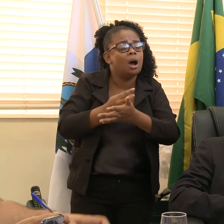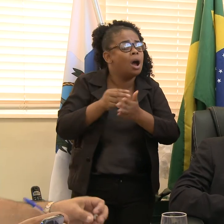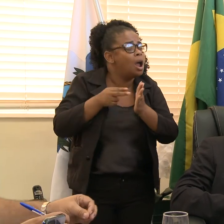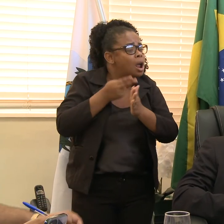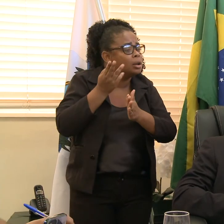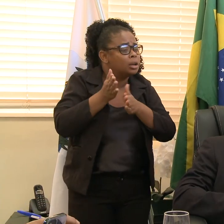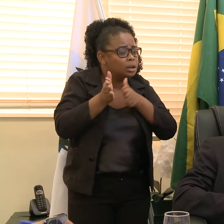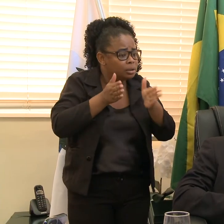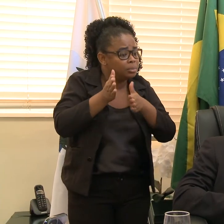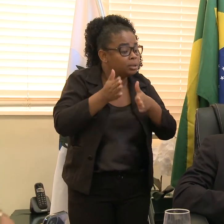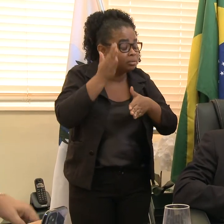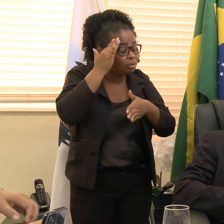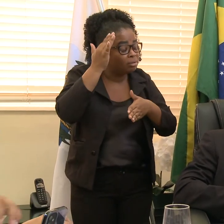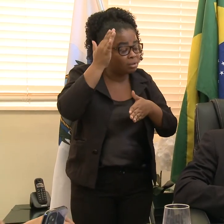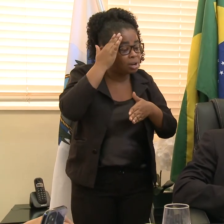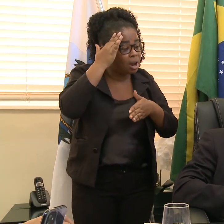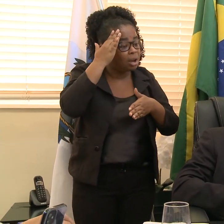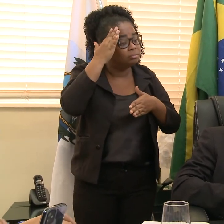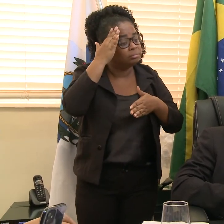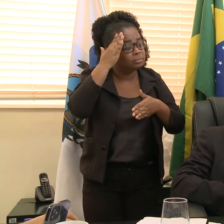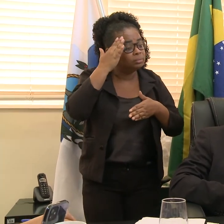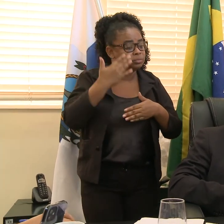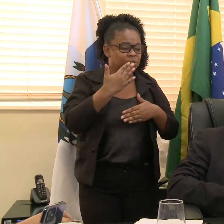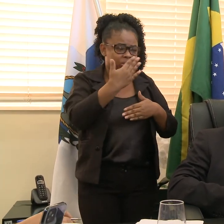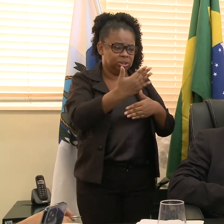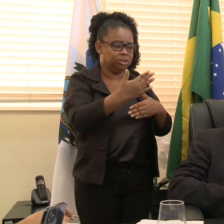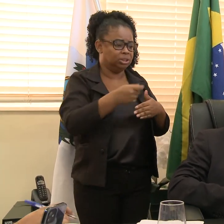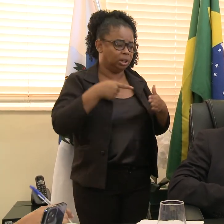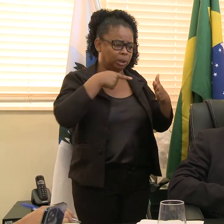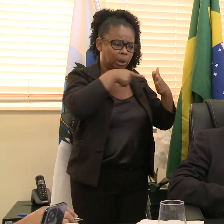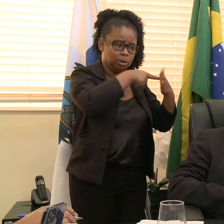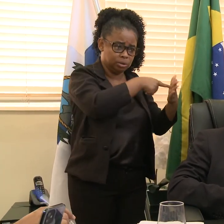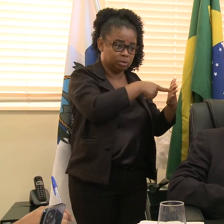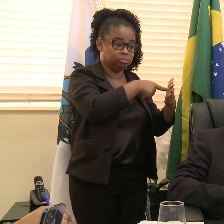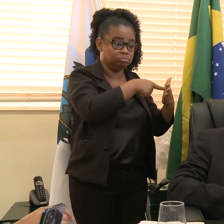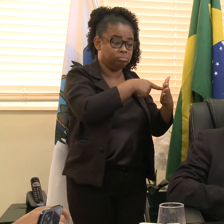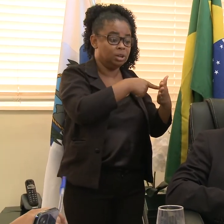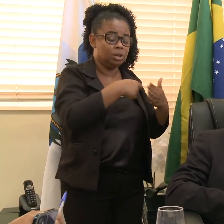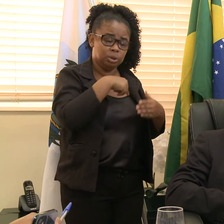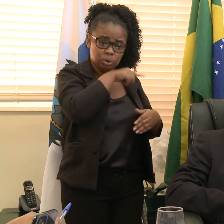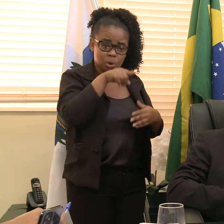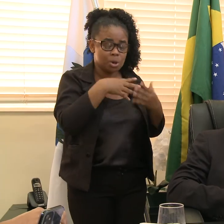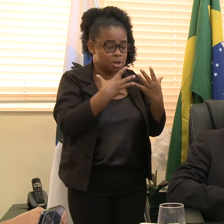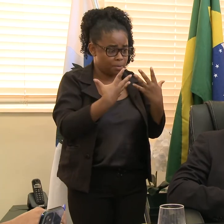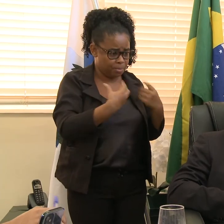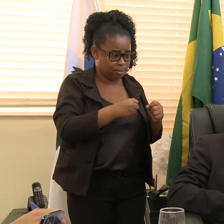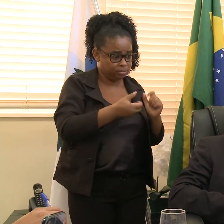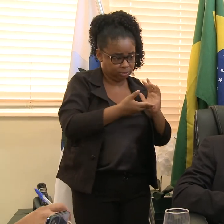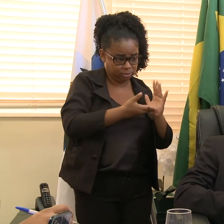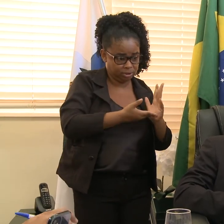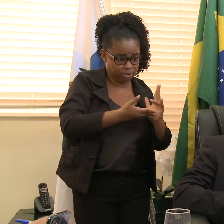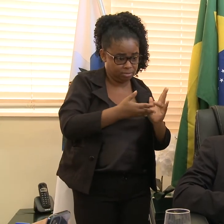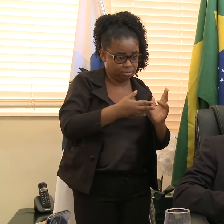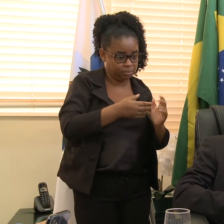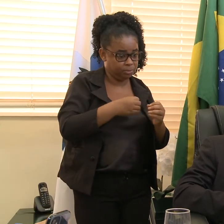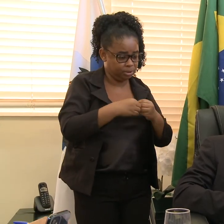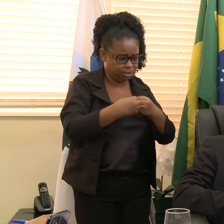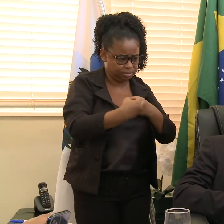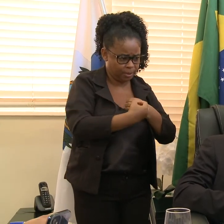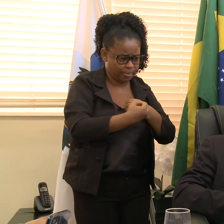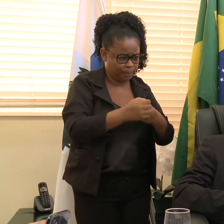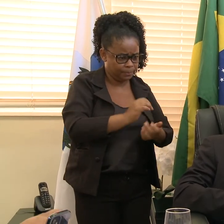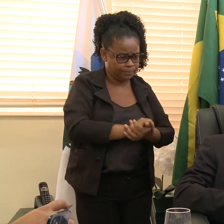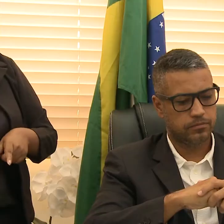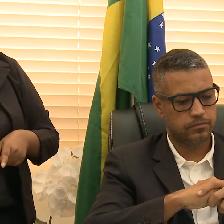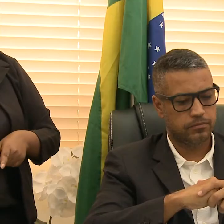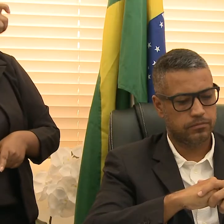informação através dessa sequência que chegou até a Câmara Municipal. Vereador, eu tenho que ter um vídeo para